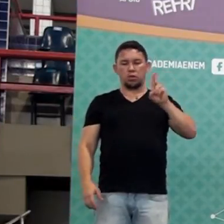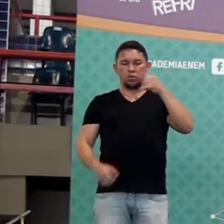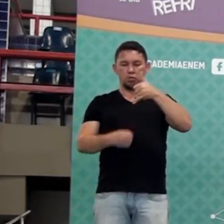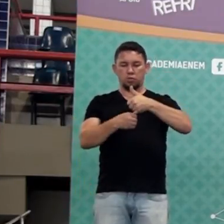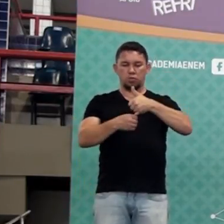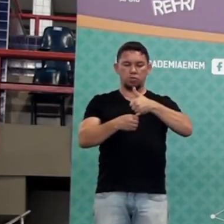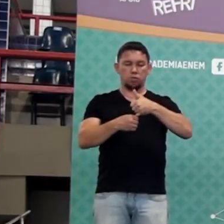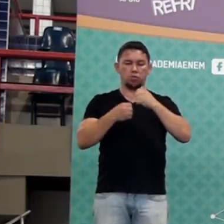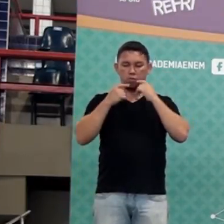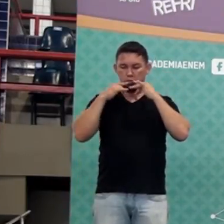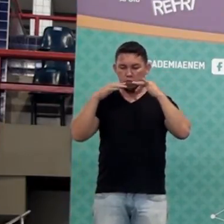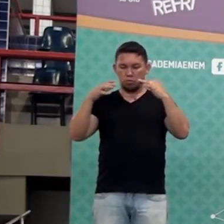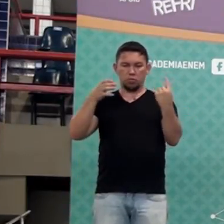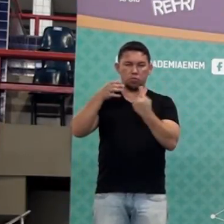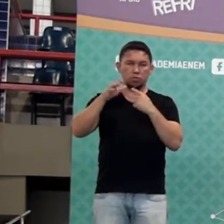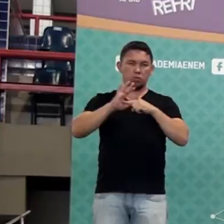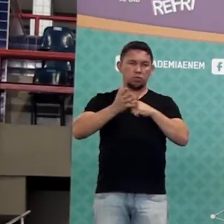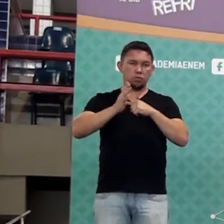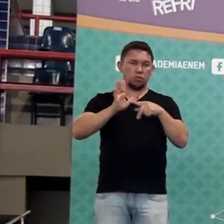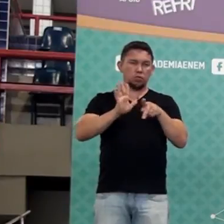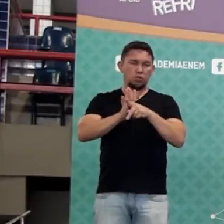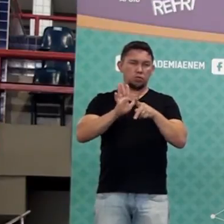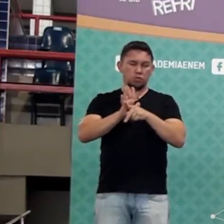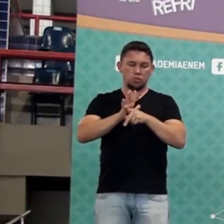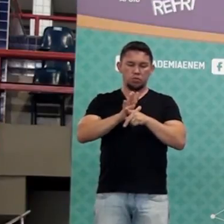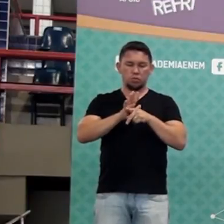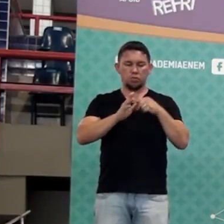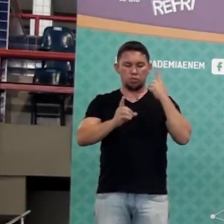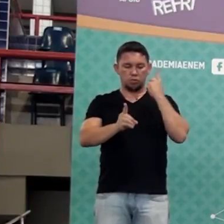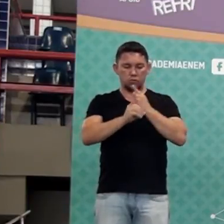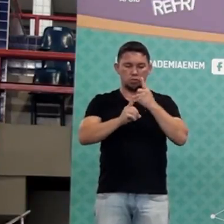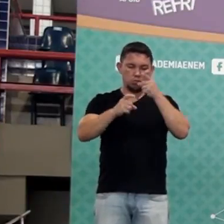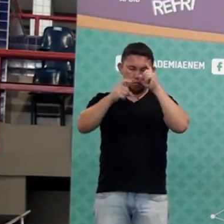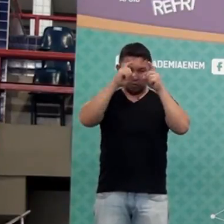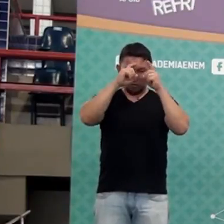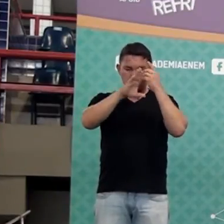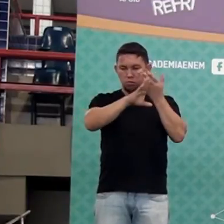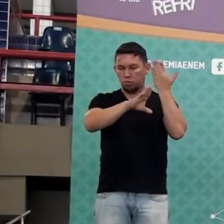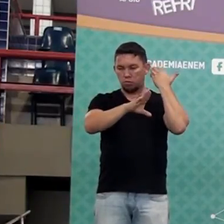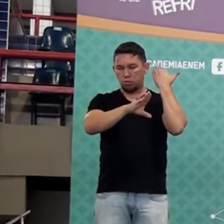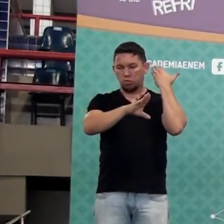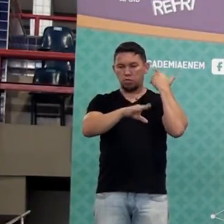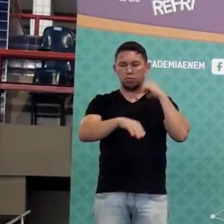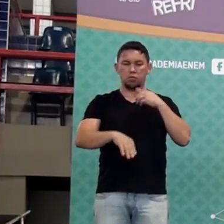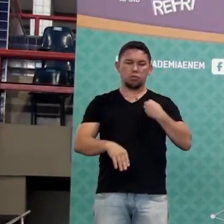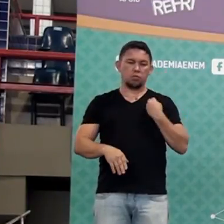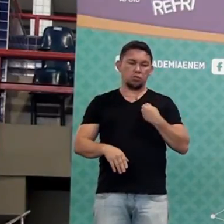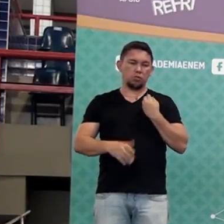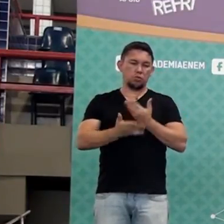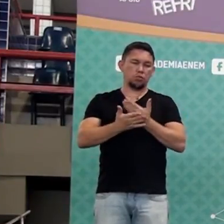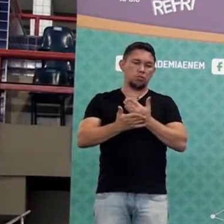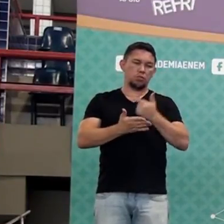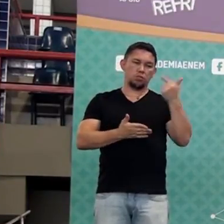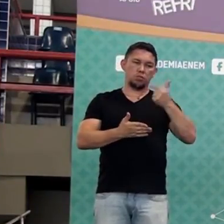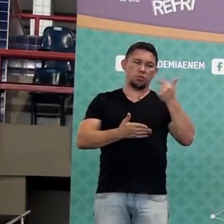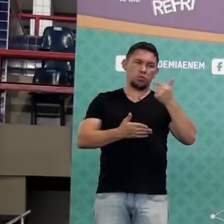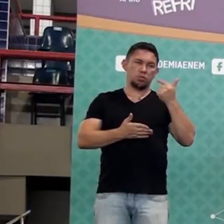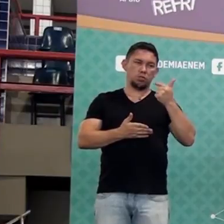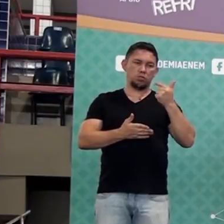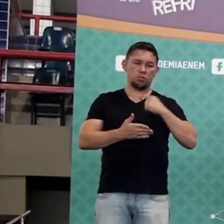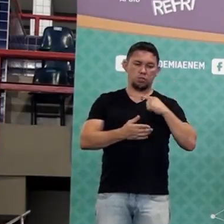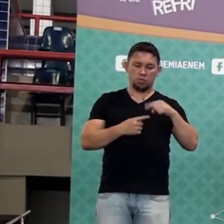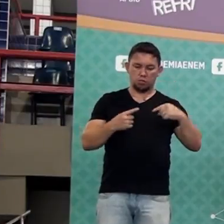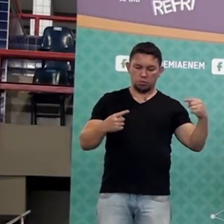tá? Mas o gás natural é um combustível fóssil e ele foi discutido na aula anterior, a aula 2, que falava exatamente na